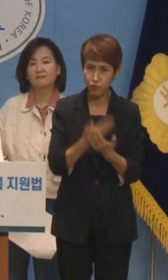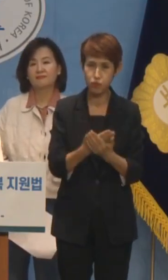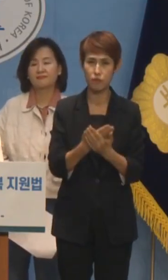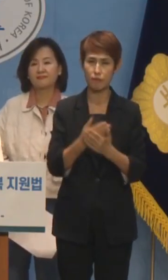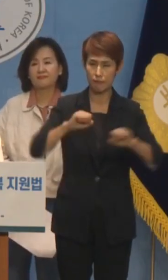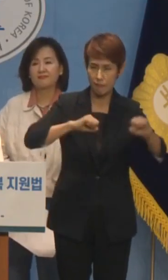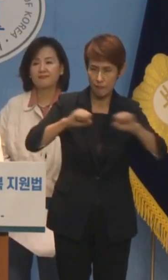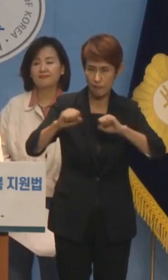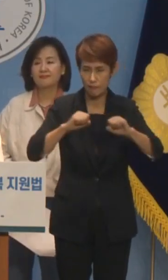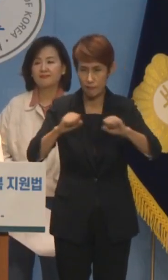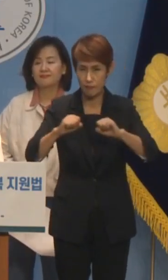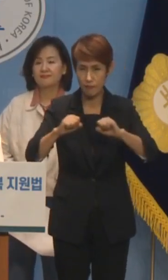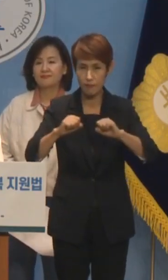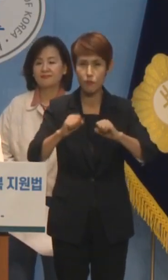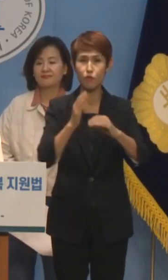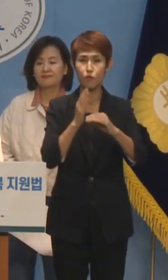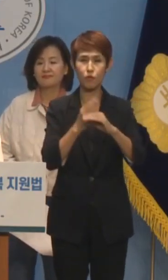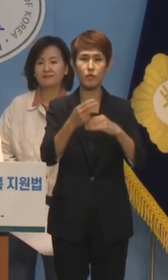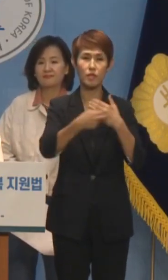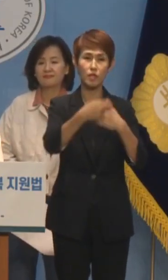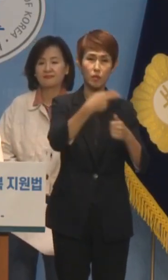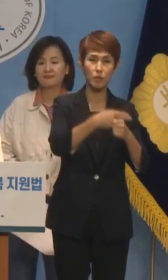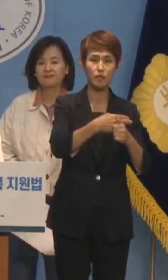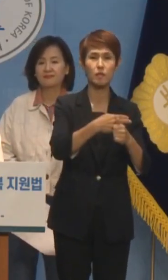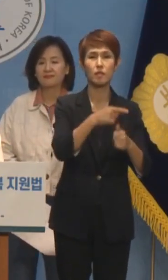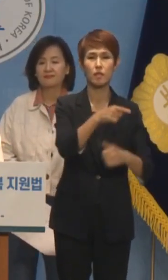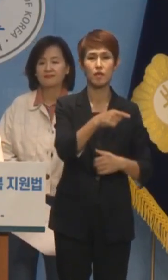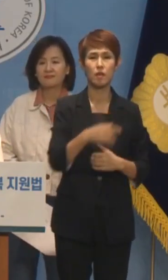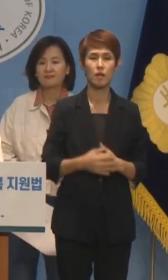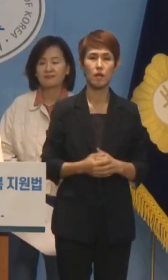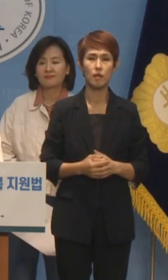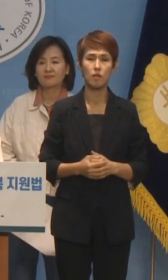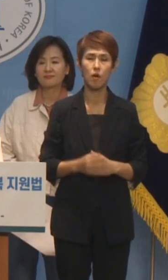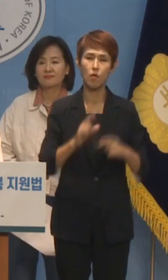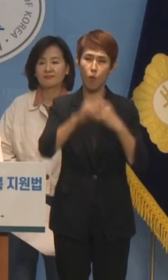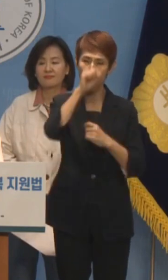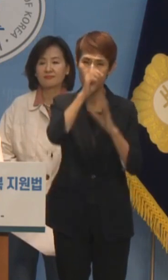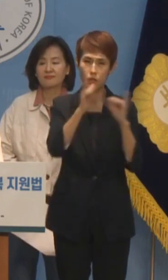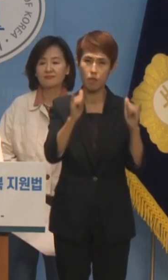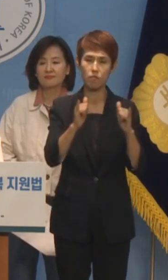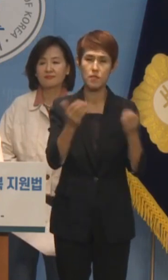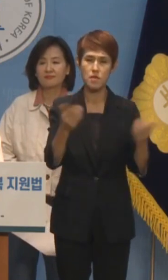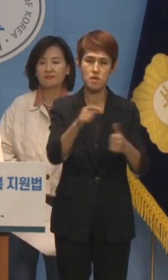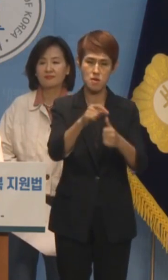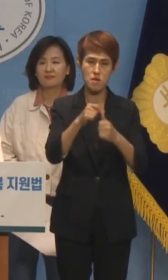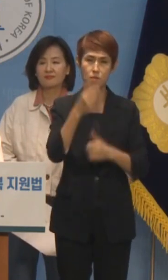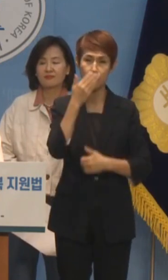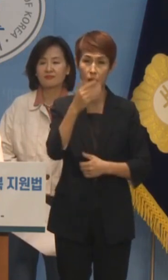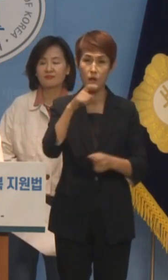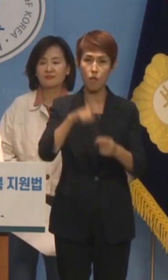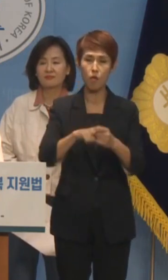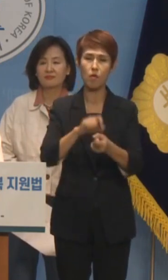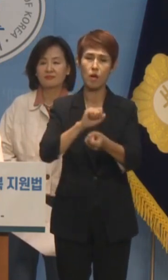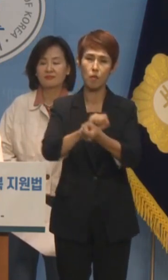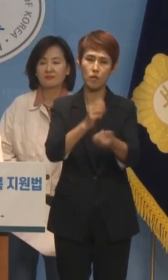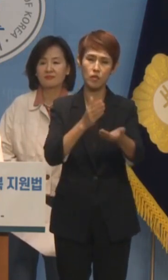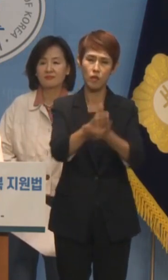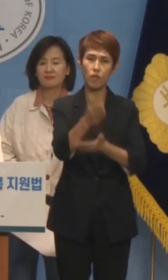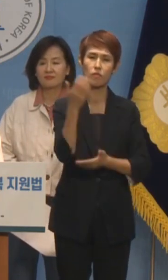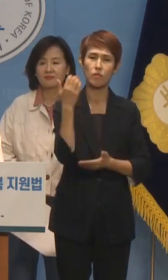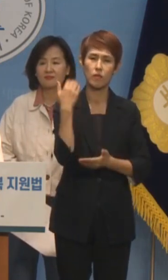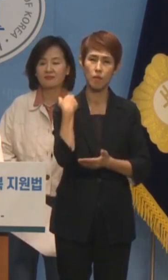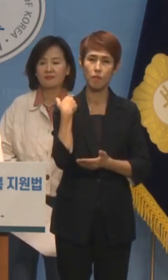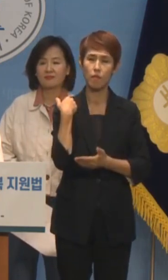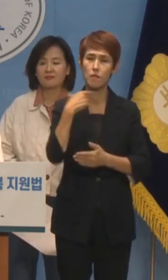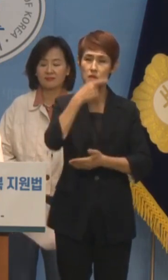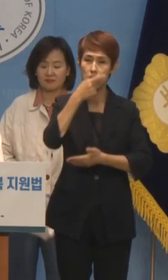의료진이 체감하고 공공의료로 더 좋은 인력들이 올 수 있도록 감염병 전담병원 피해 회복